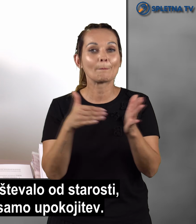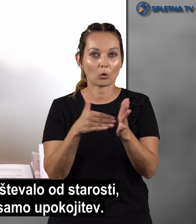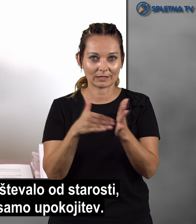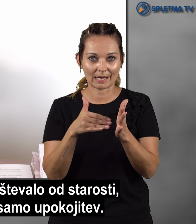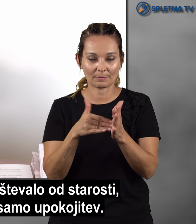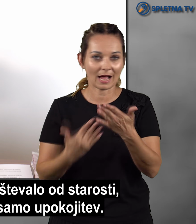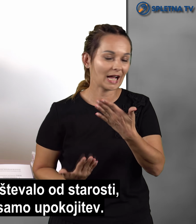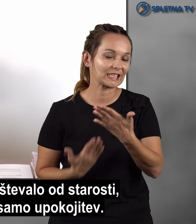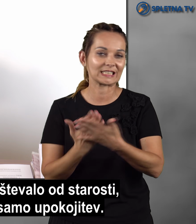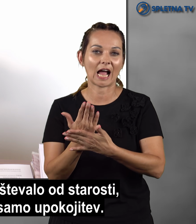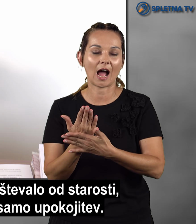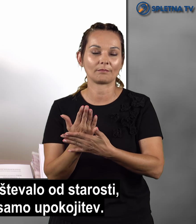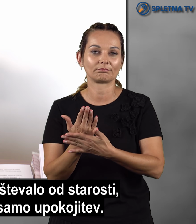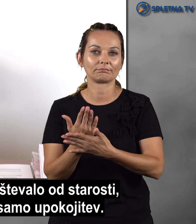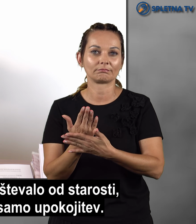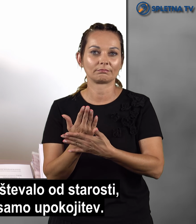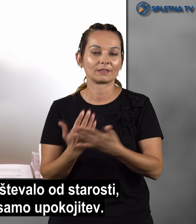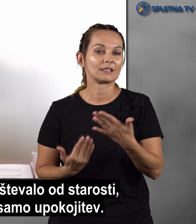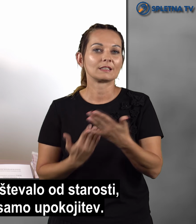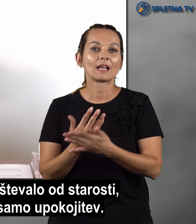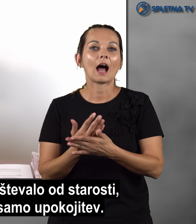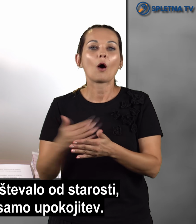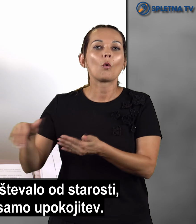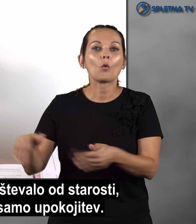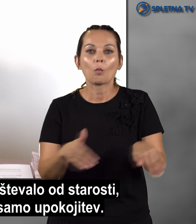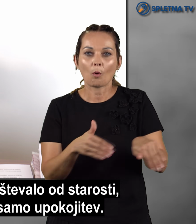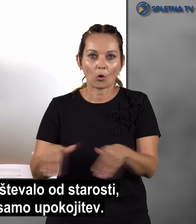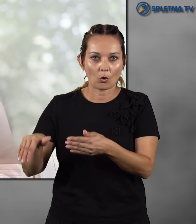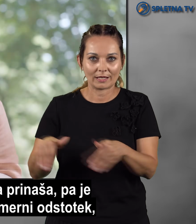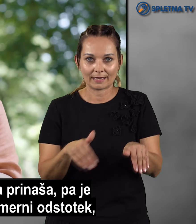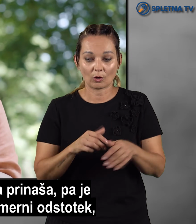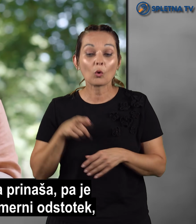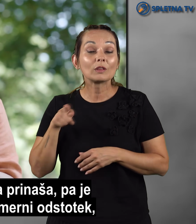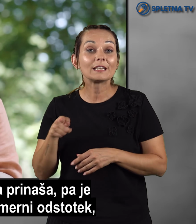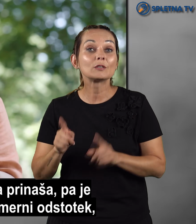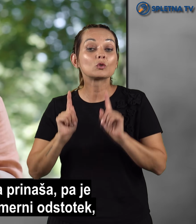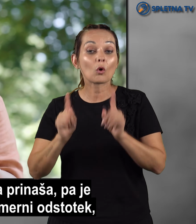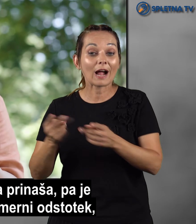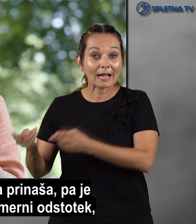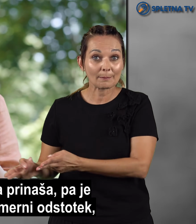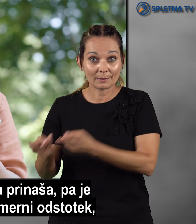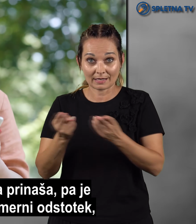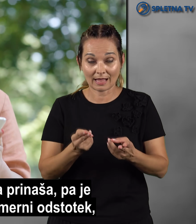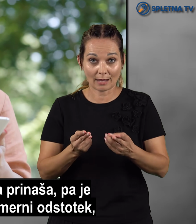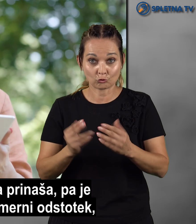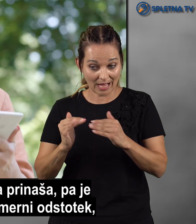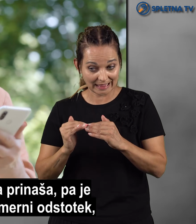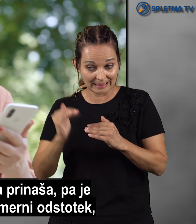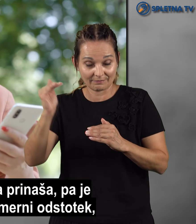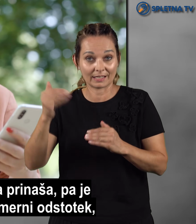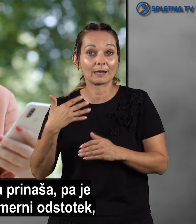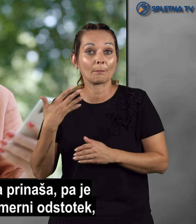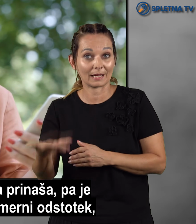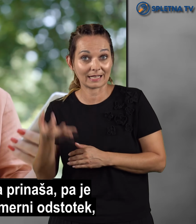potrebna za samo upokojitev. Tisto, kar jim pa prinaša, pa to dvig